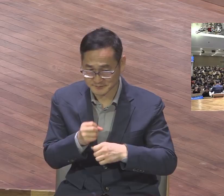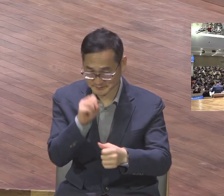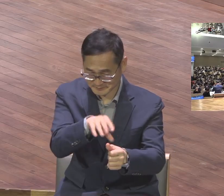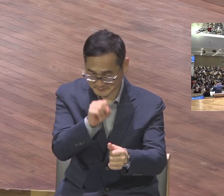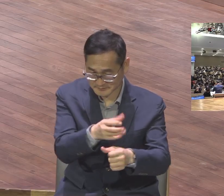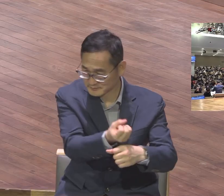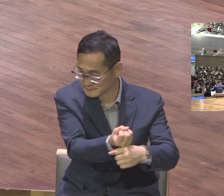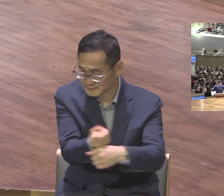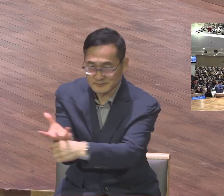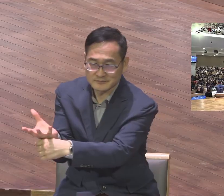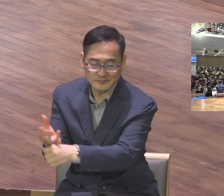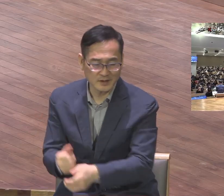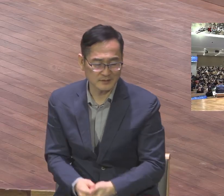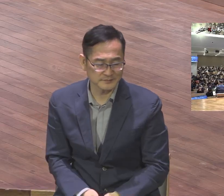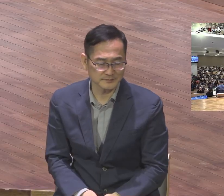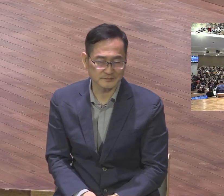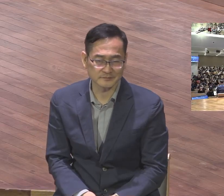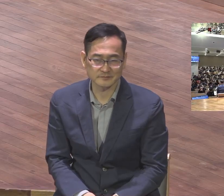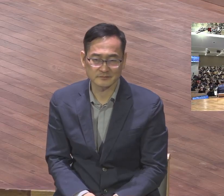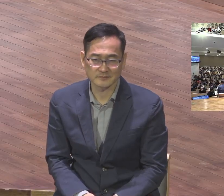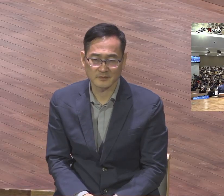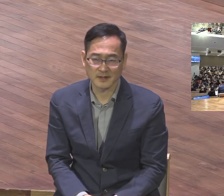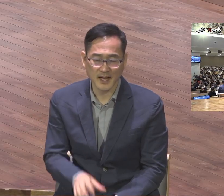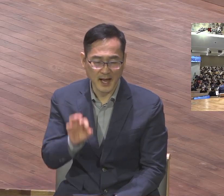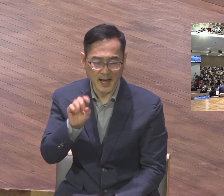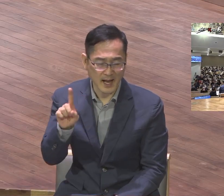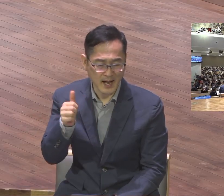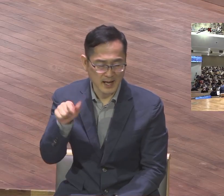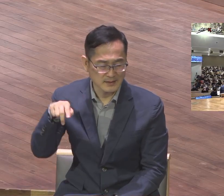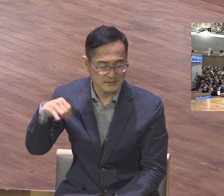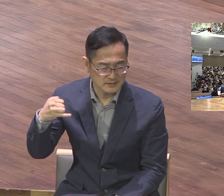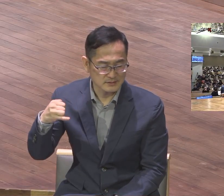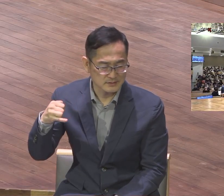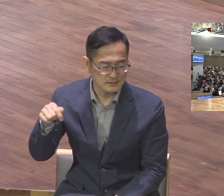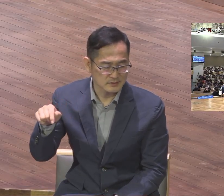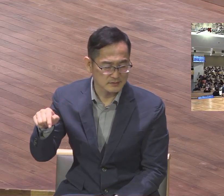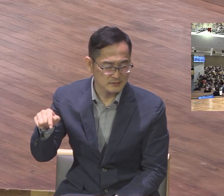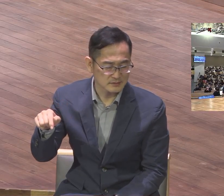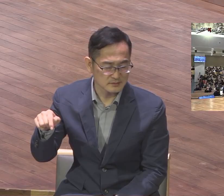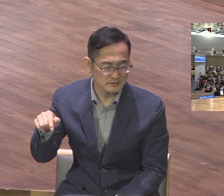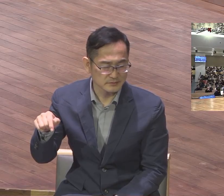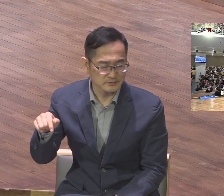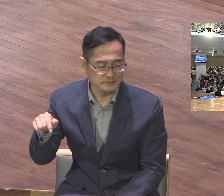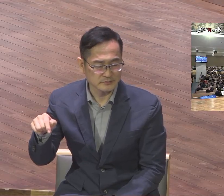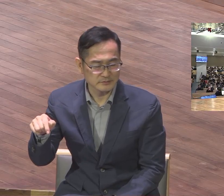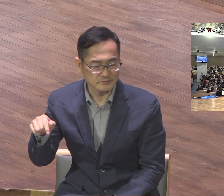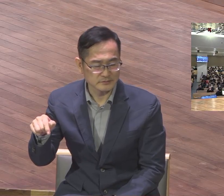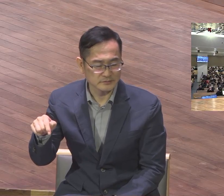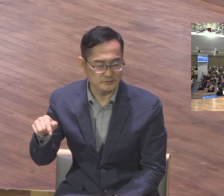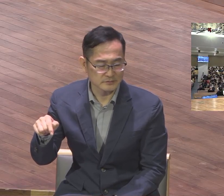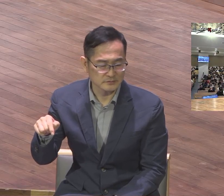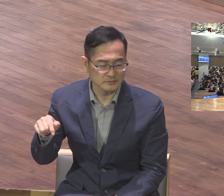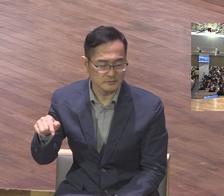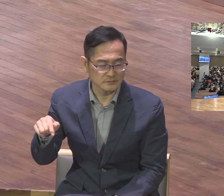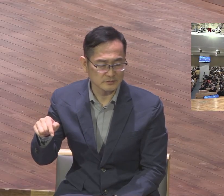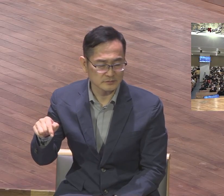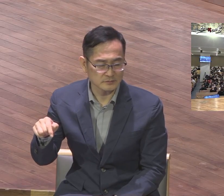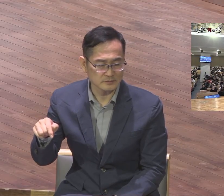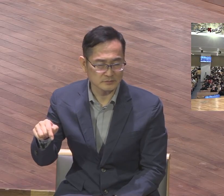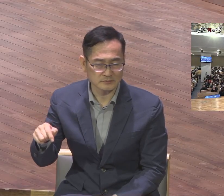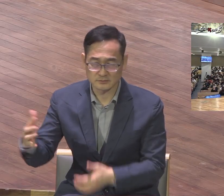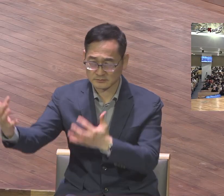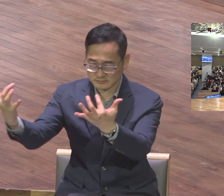이루신다는 증거이니라 보라 아스의 해시계가 나아갔던 해 그림자를 뒤로 10도를 물러가게